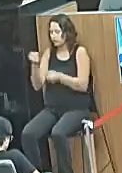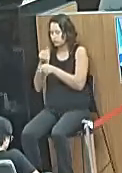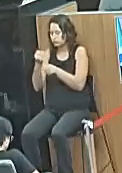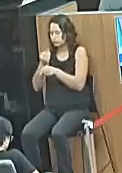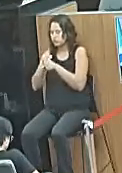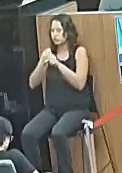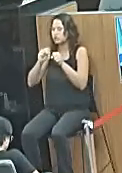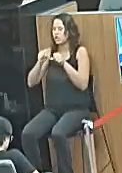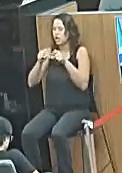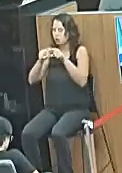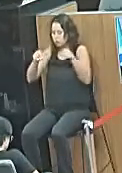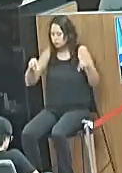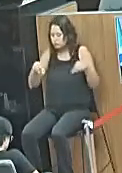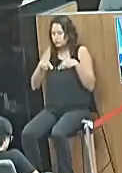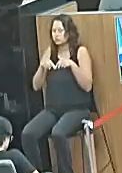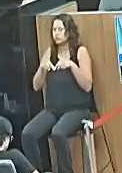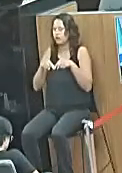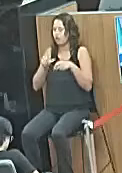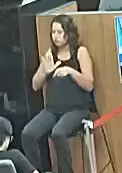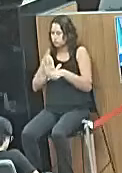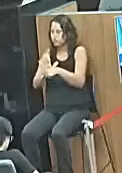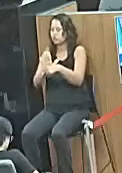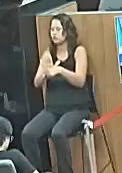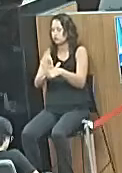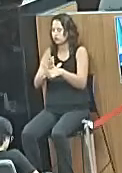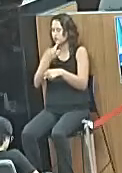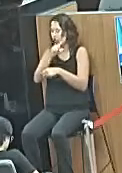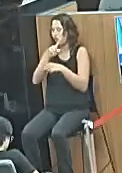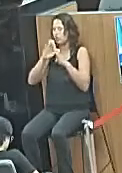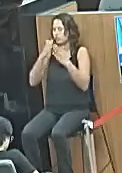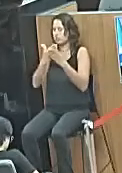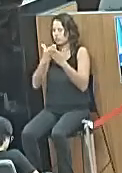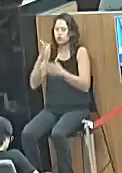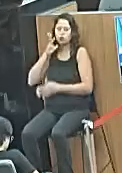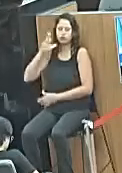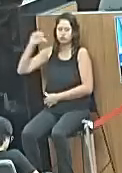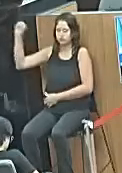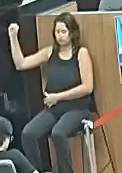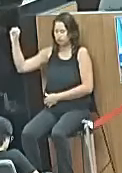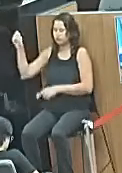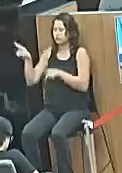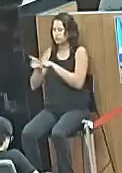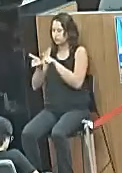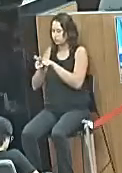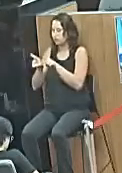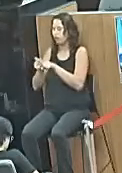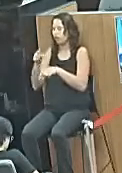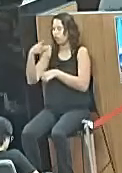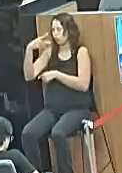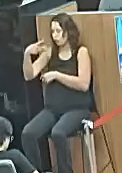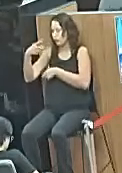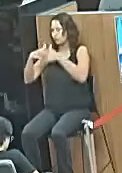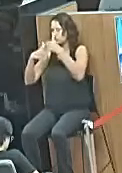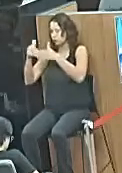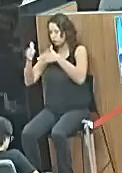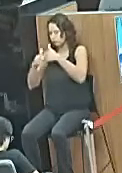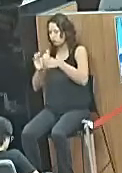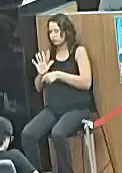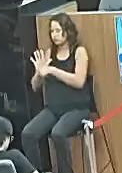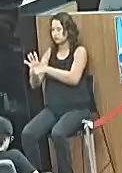salas de recursos nas unidades do colégio tiradentes garantir contratação de dois profissionais do serviço social